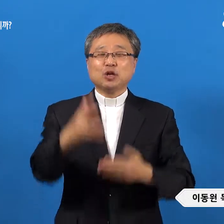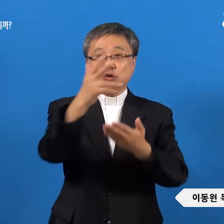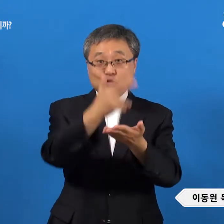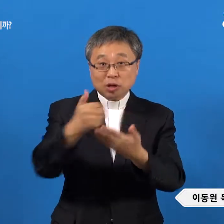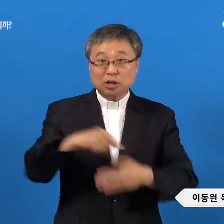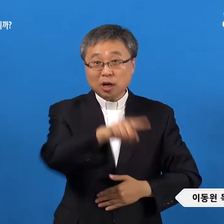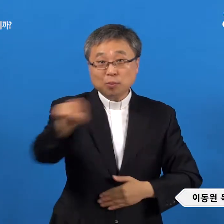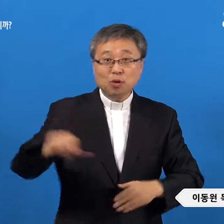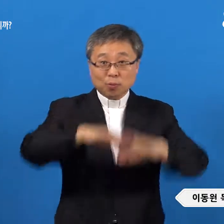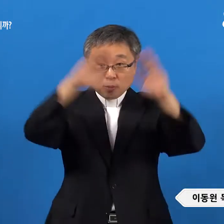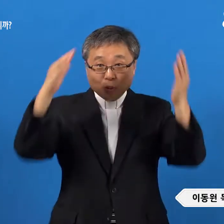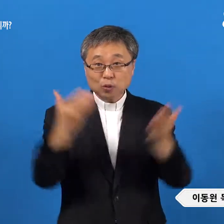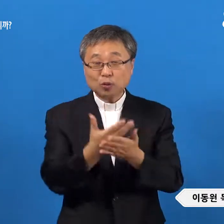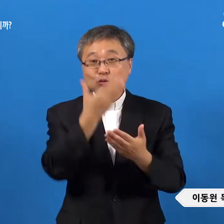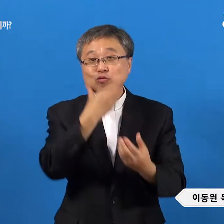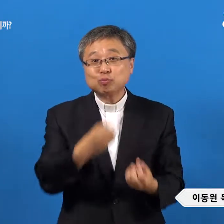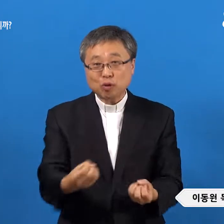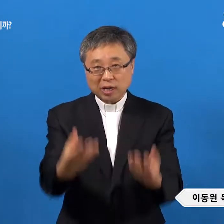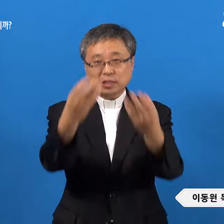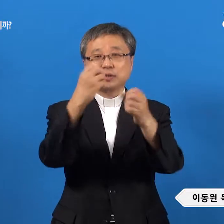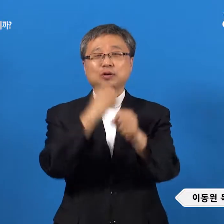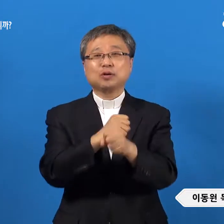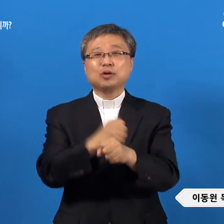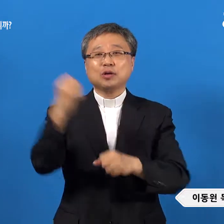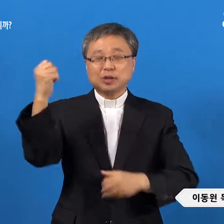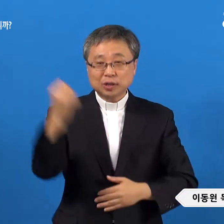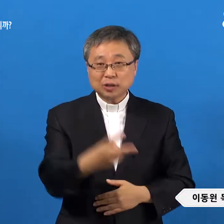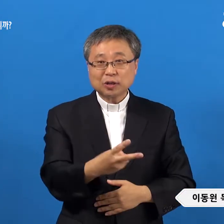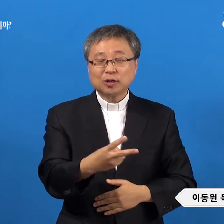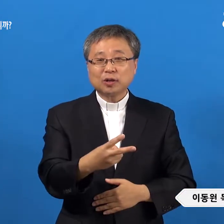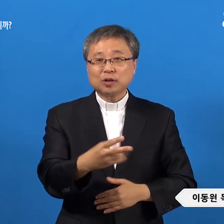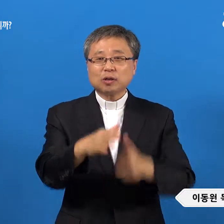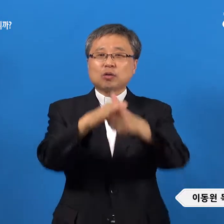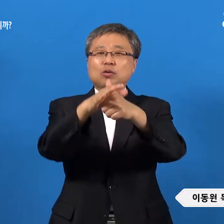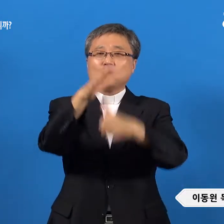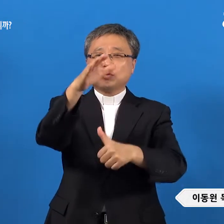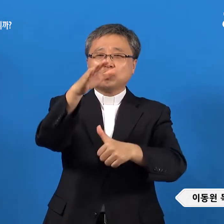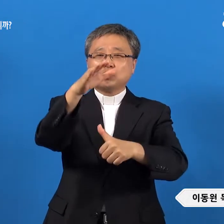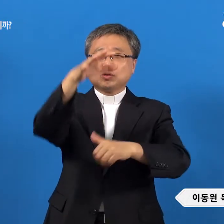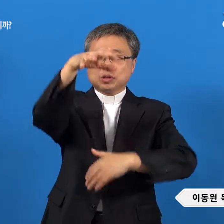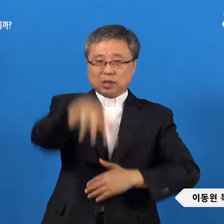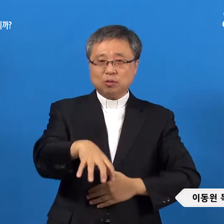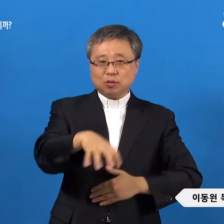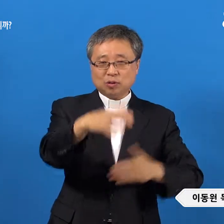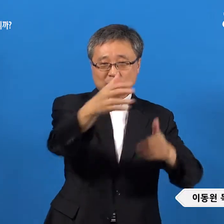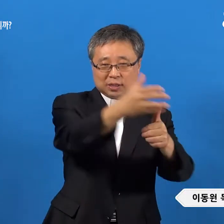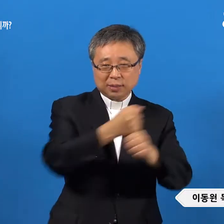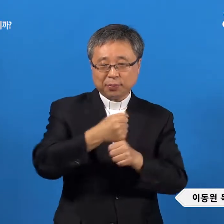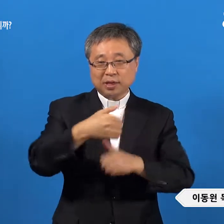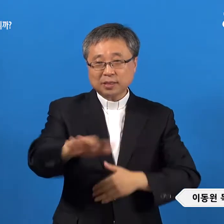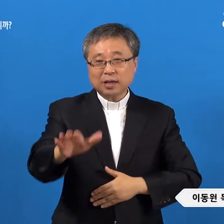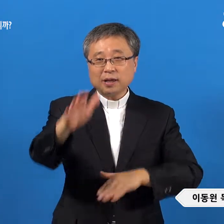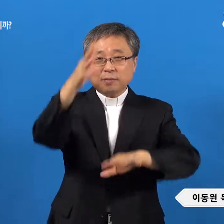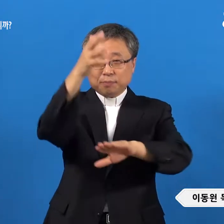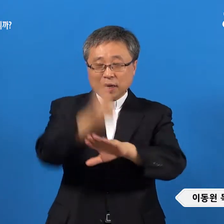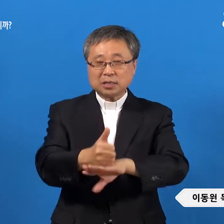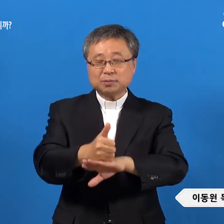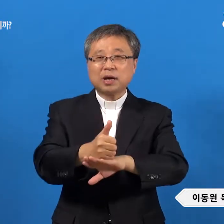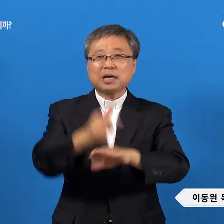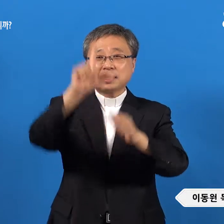주께서 여러분 모두를 축복하시기를. 그리고 그는 교수대로 끌려갔습니다. 마지막 최후의 순간을